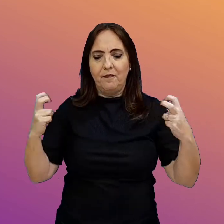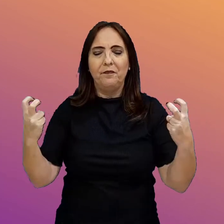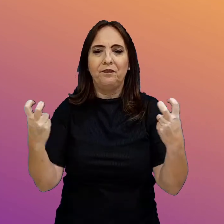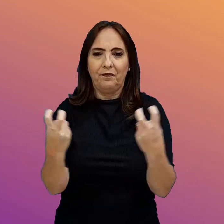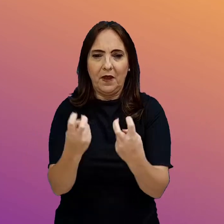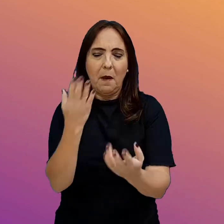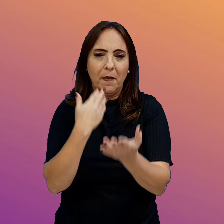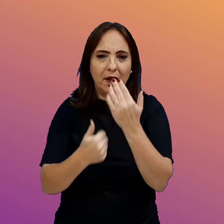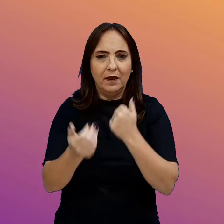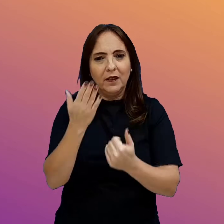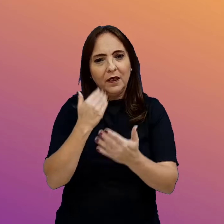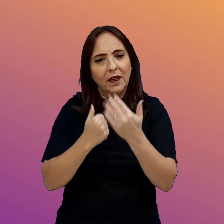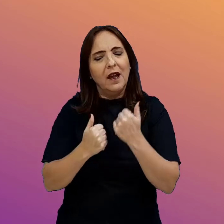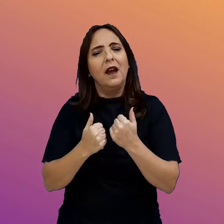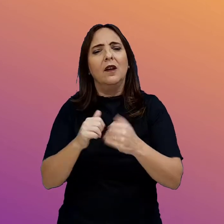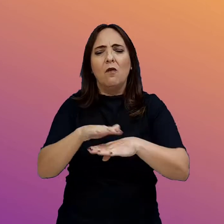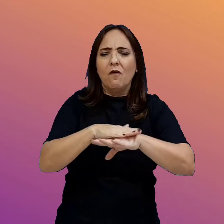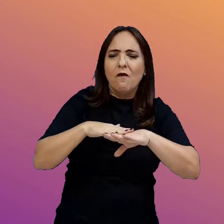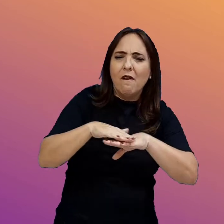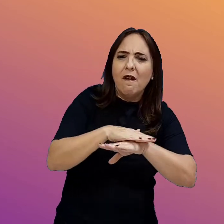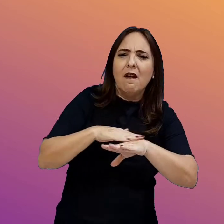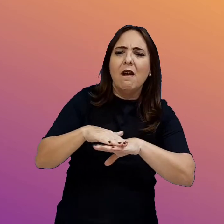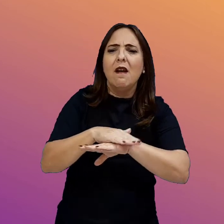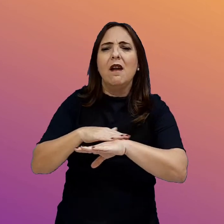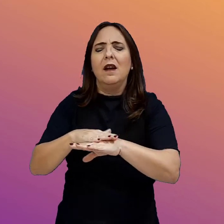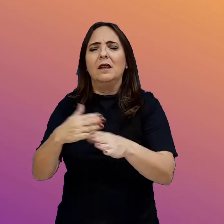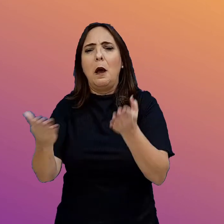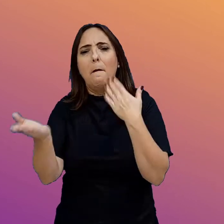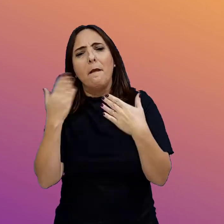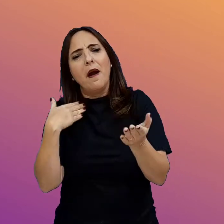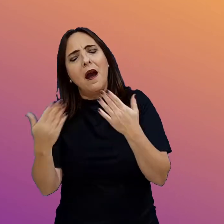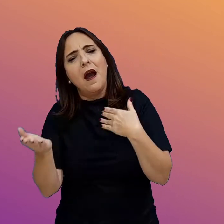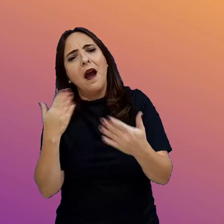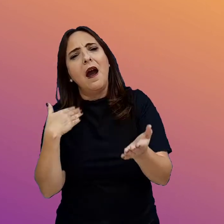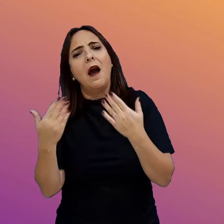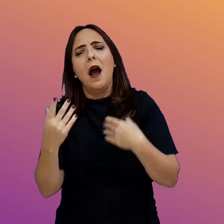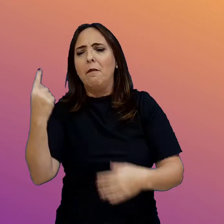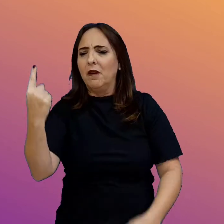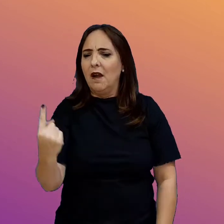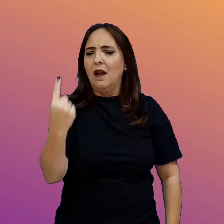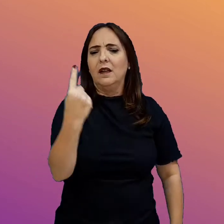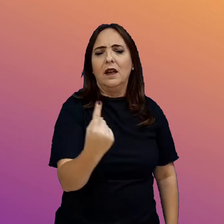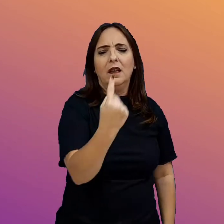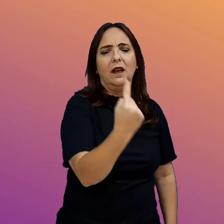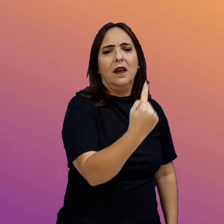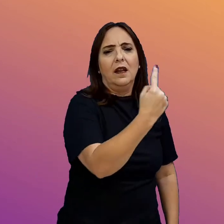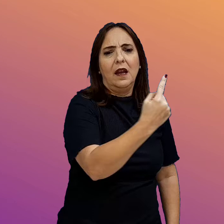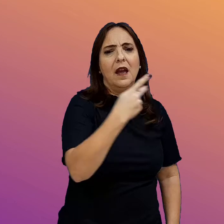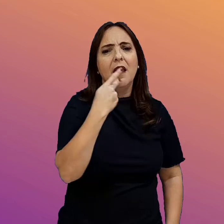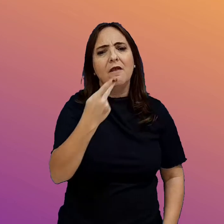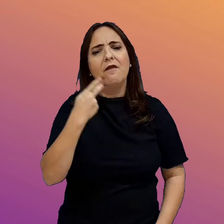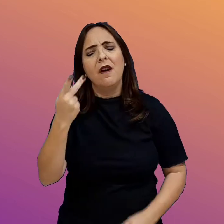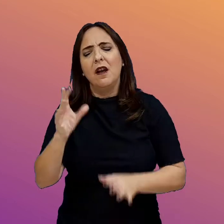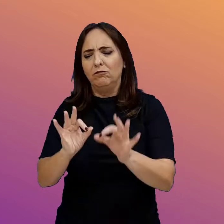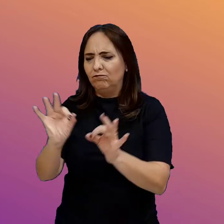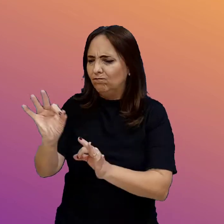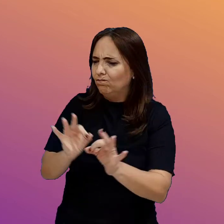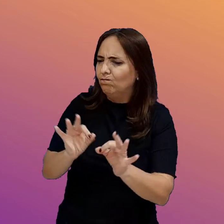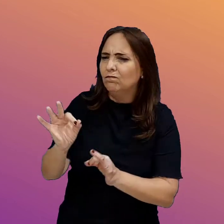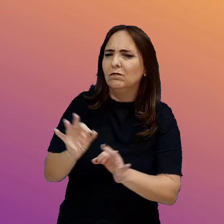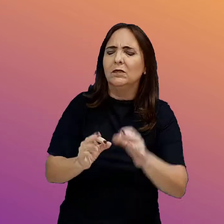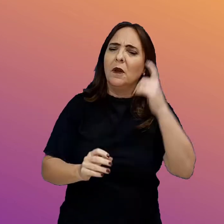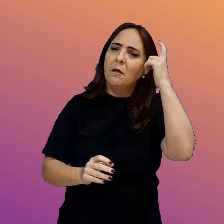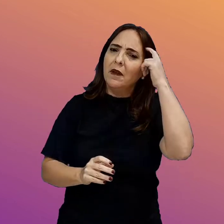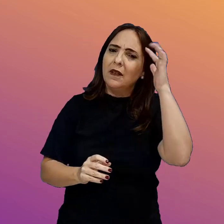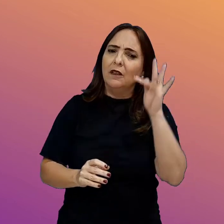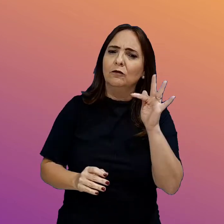se desligar da rotina diária e aí cada um começa a falar dos seus planos, das suas visões, das